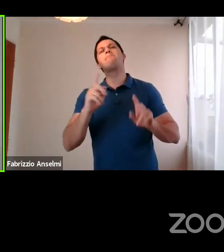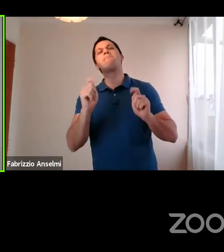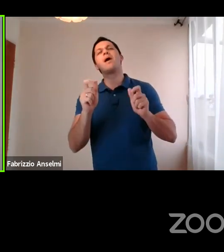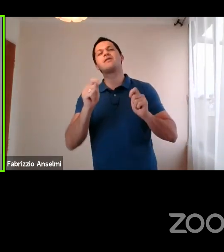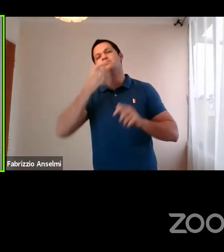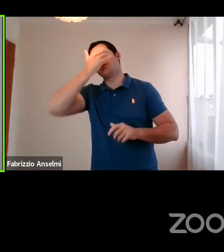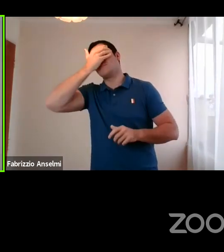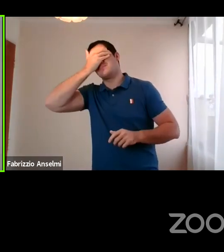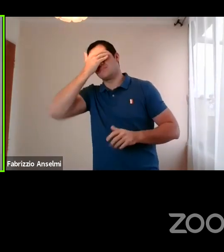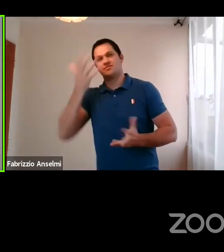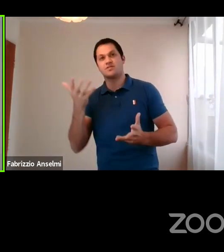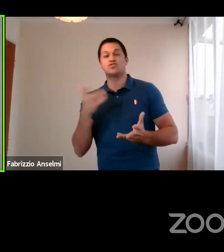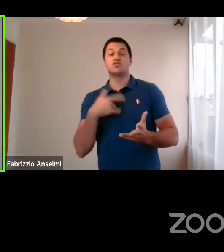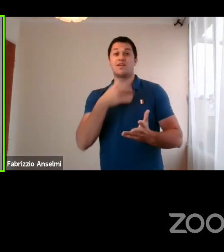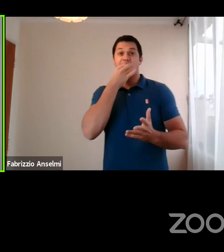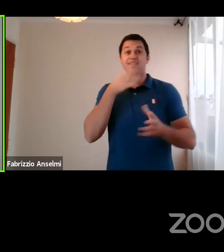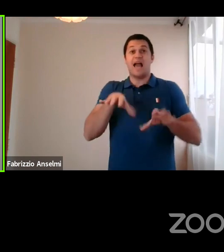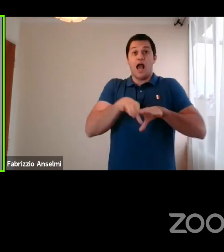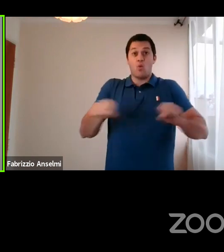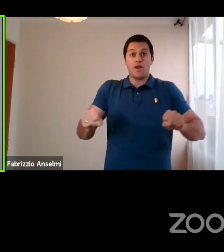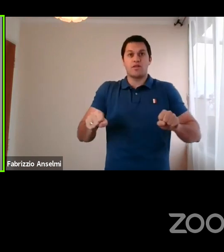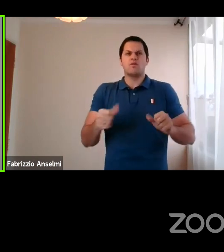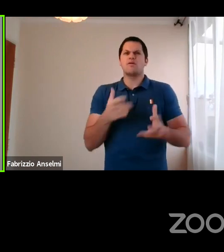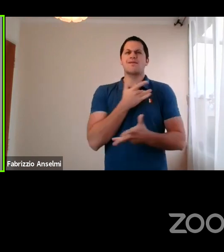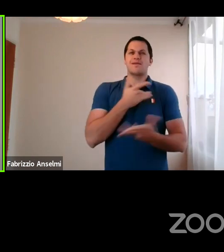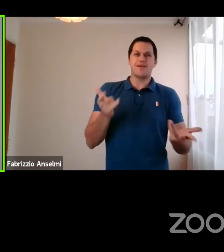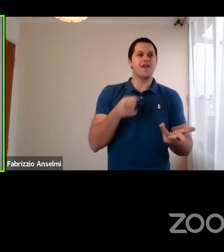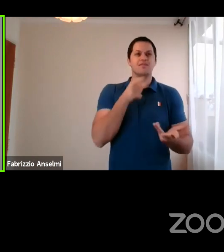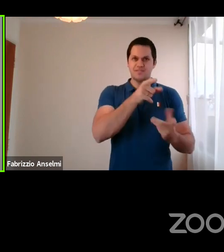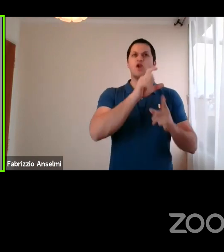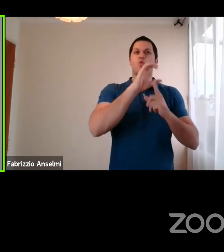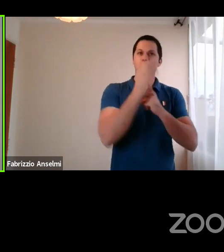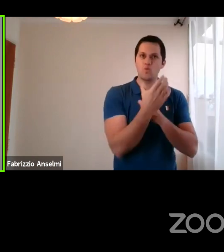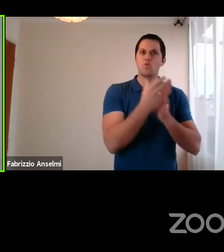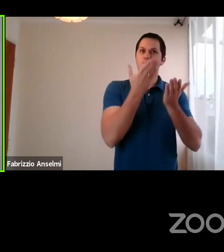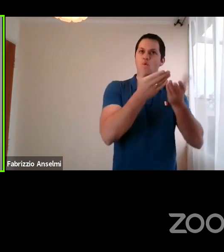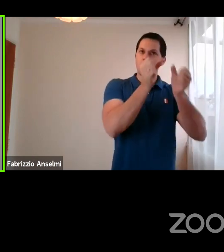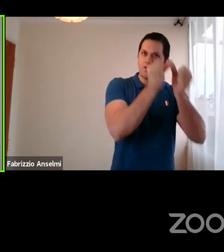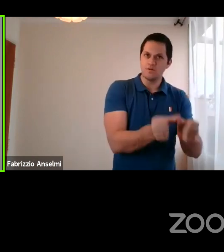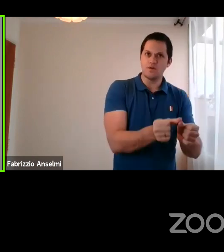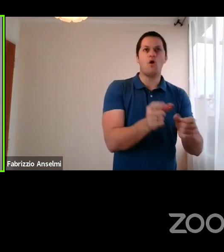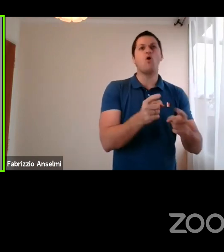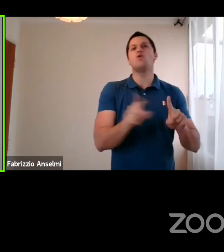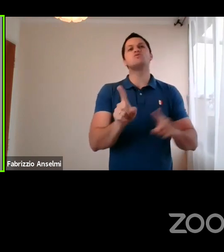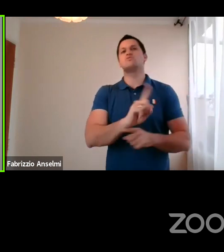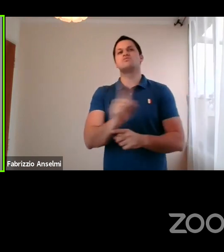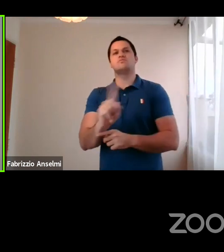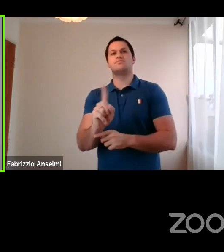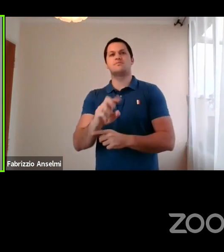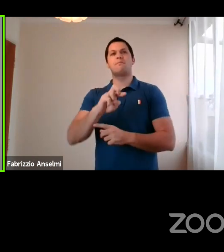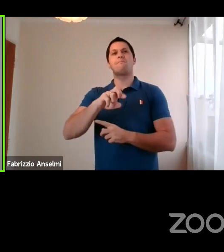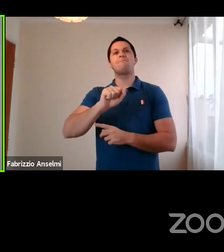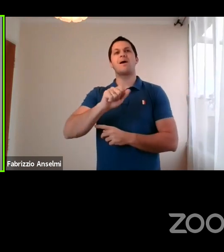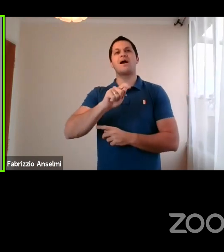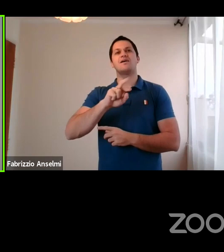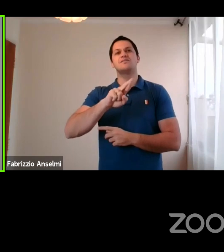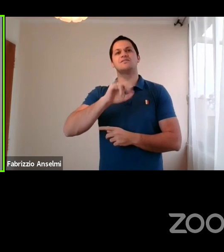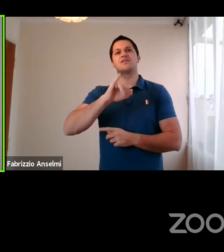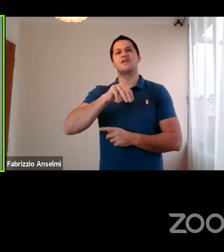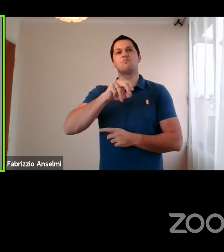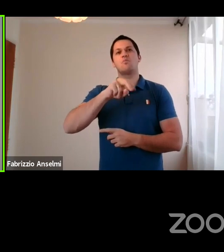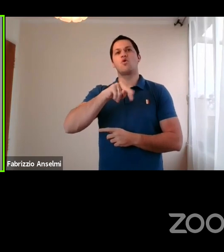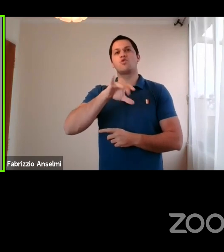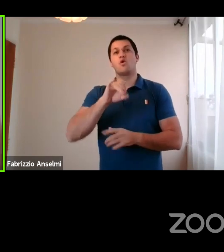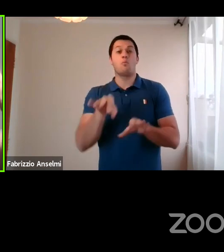y qué no es patrimonial, hay una toma de decisiones, hay conceptos detrás que definen qué cosa es patrimonial. Por ejemplo, en los CITES se